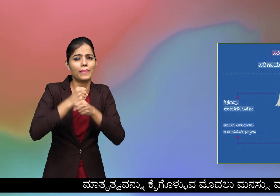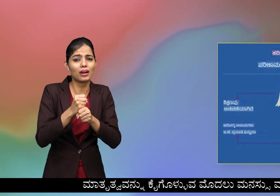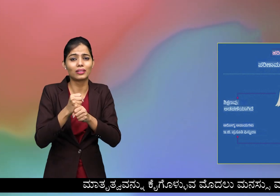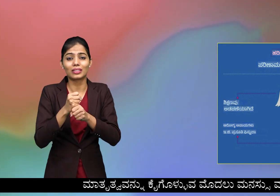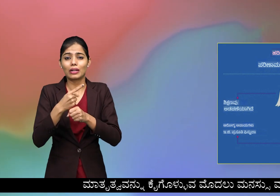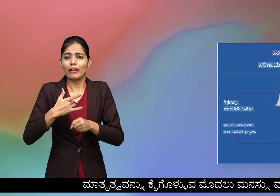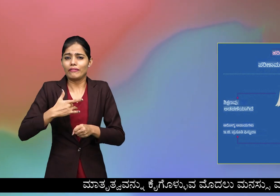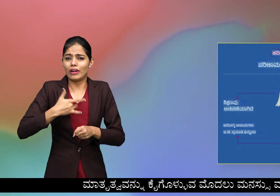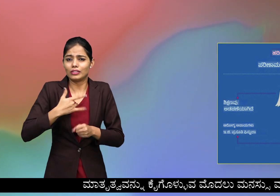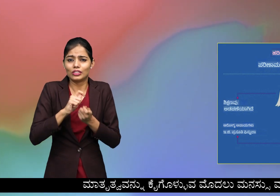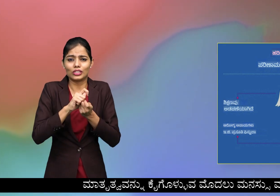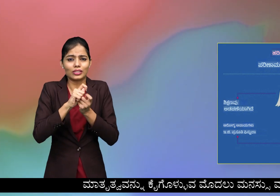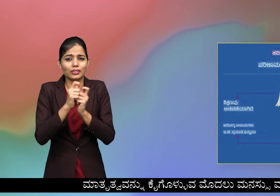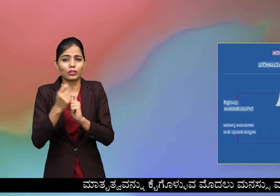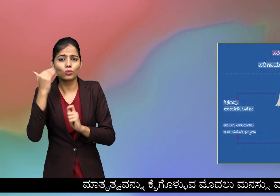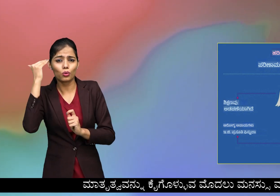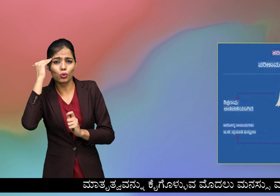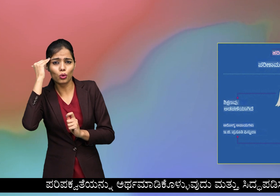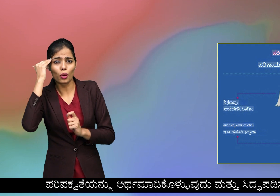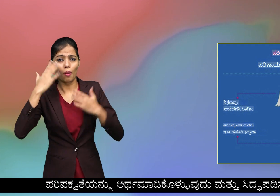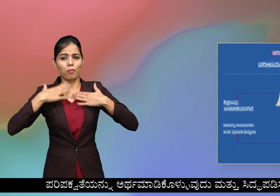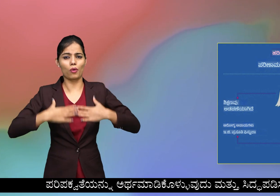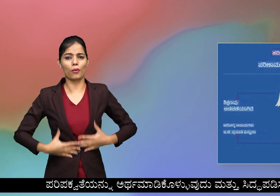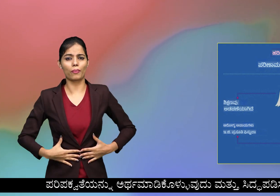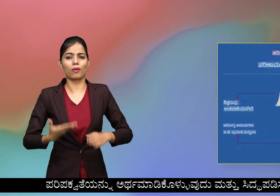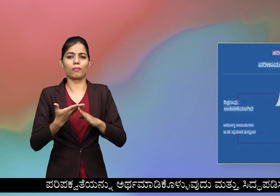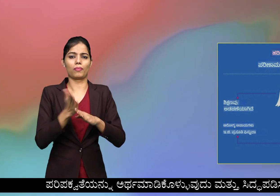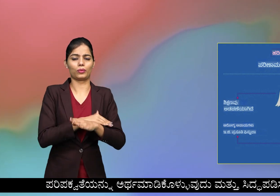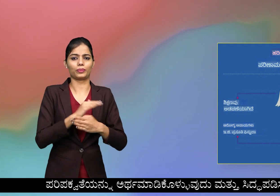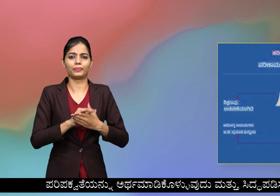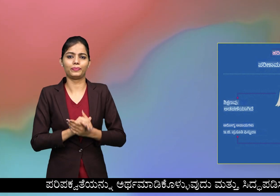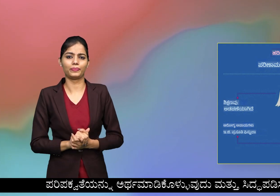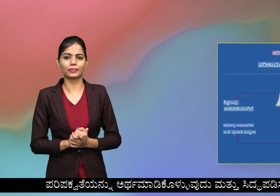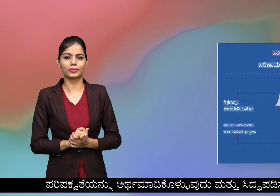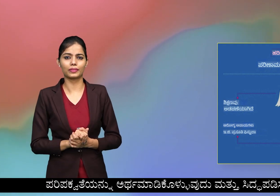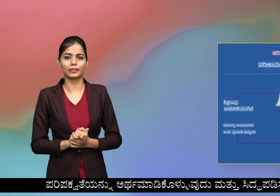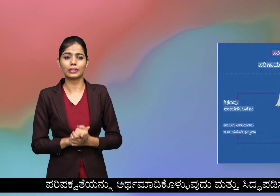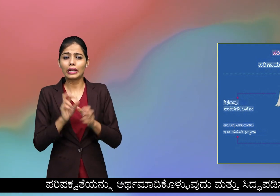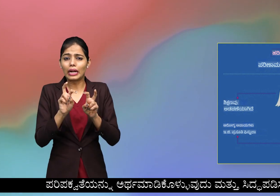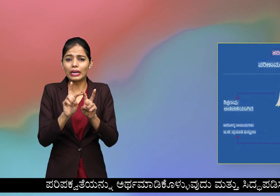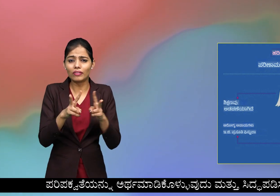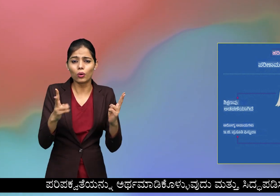ಮಾತೃತ್ವವನ್ನು ಕೈಗೊಳ್ಳುವ ಮೊದಲು ಮನಸ್ಸು ಮತ್ತು ದೇಹದ ಪರಿಪಕ್ವತೆಯನ್ನ ಅರ್ಥಮಾಡಿಕೊಳ್ಳುವುದು ಮತ್ತು ಸಿದ್ಧಪಡಿಸುವುದು ಮುಖ್ಯವಾಗಿದೆ.